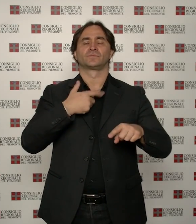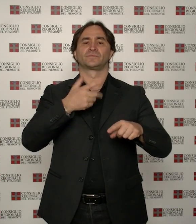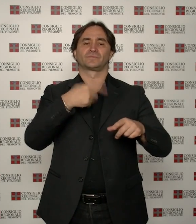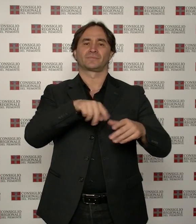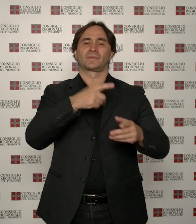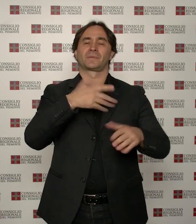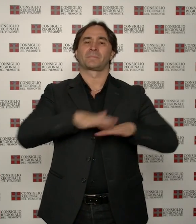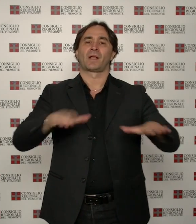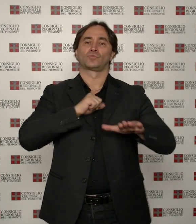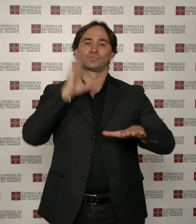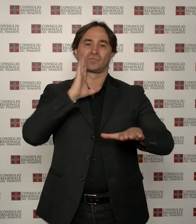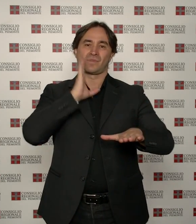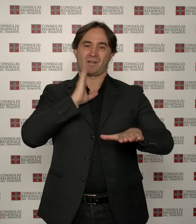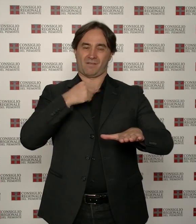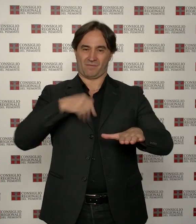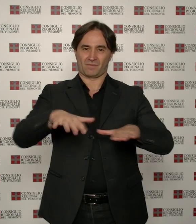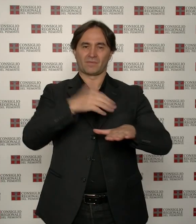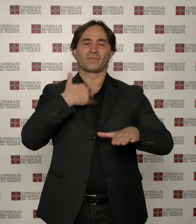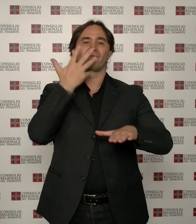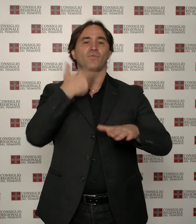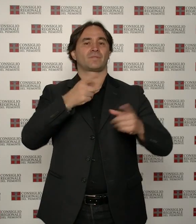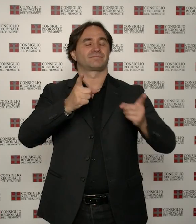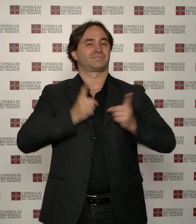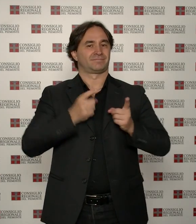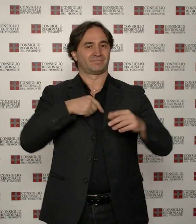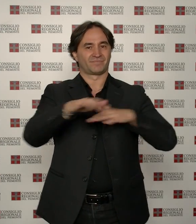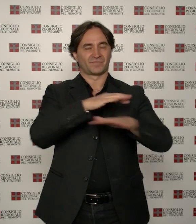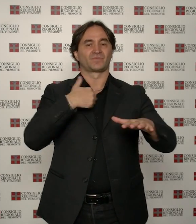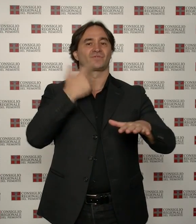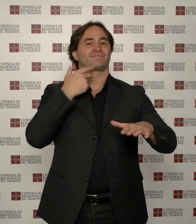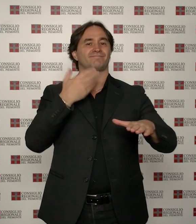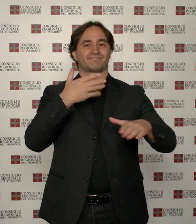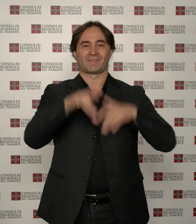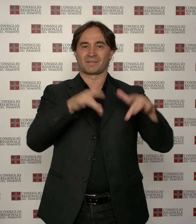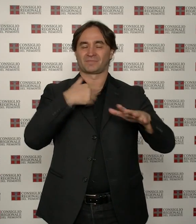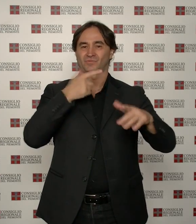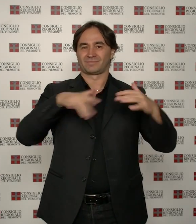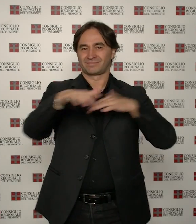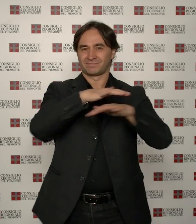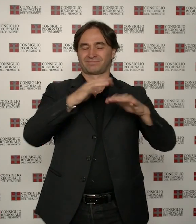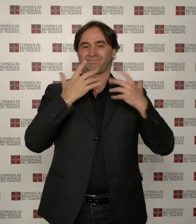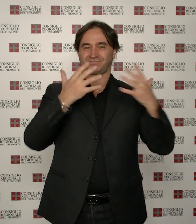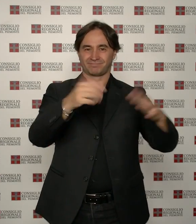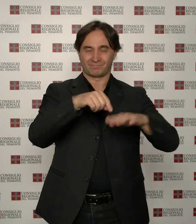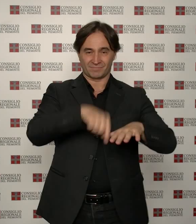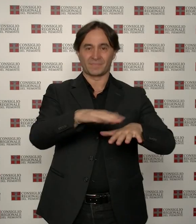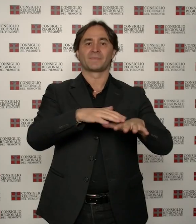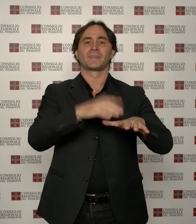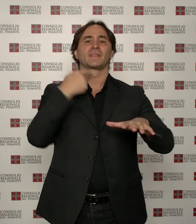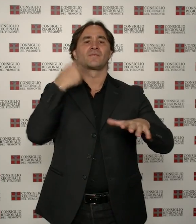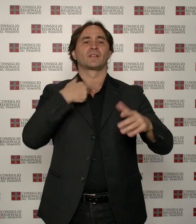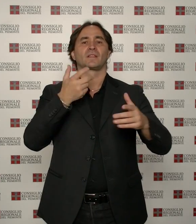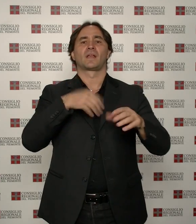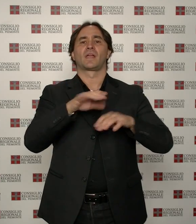Il documento vuole garantire la salvaguardia degli ambienti acquatici e della fauna autoctona, tutelare e, ove necessario, ripristinare gli